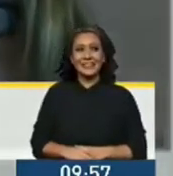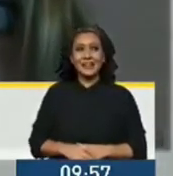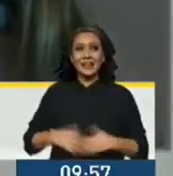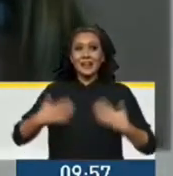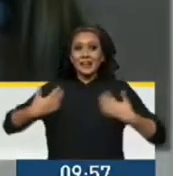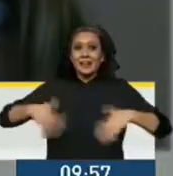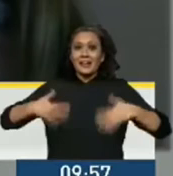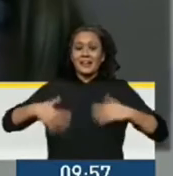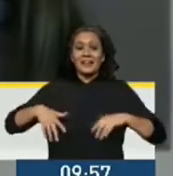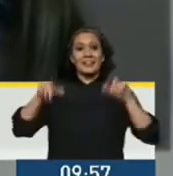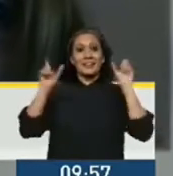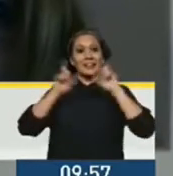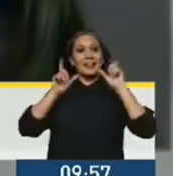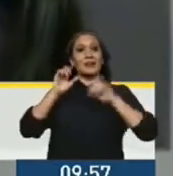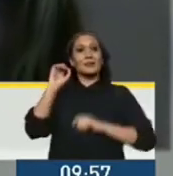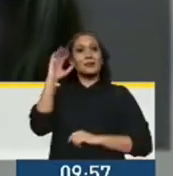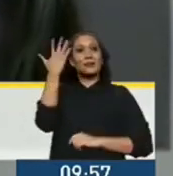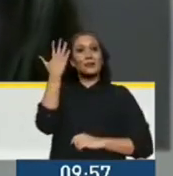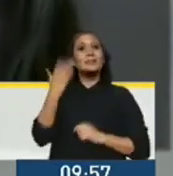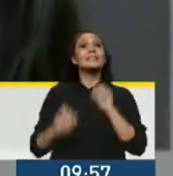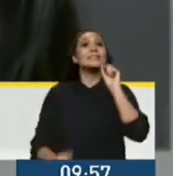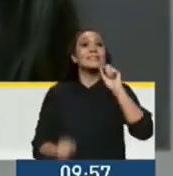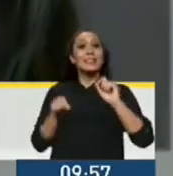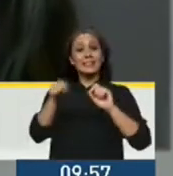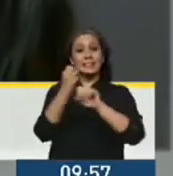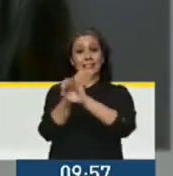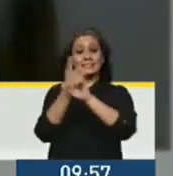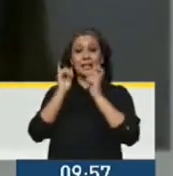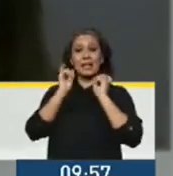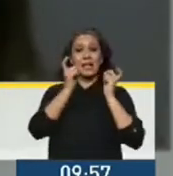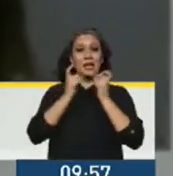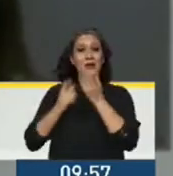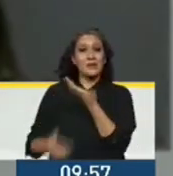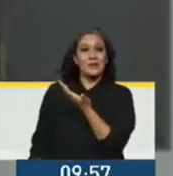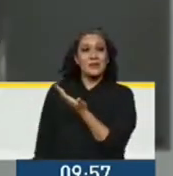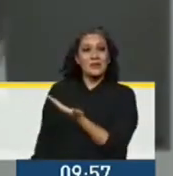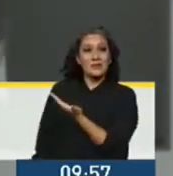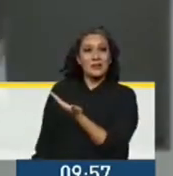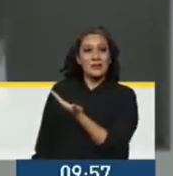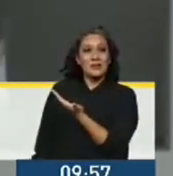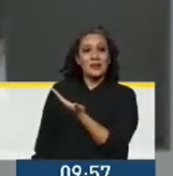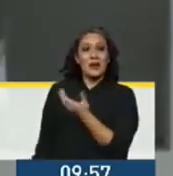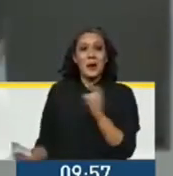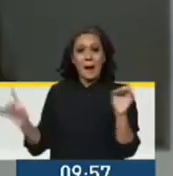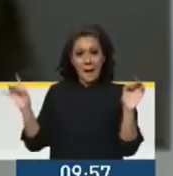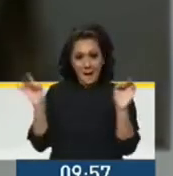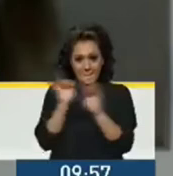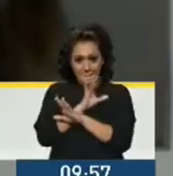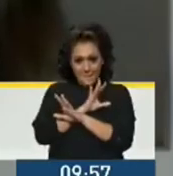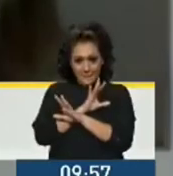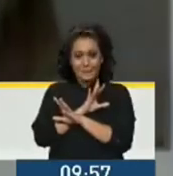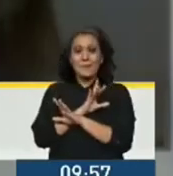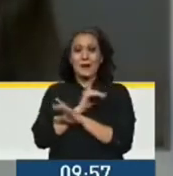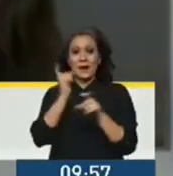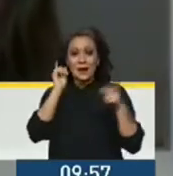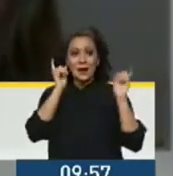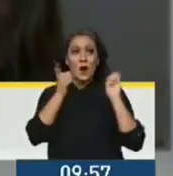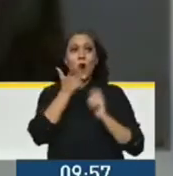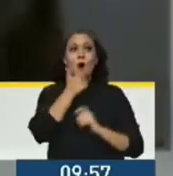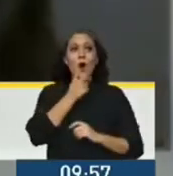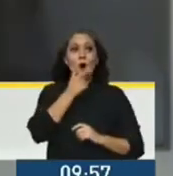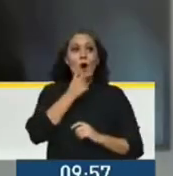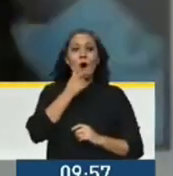Espanto! Foi o que aconteceu nessa reunião de home office. Ao terminar o encontro, o rapaz resolve dar